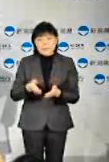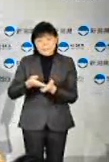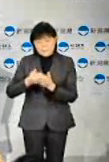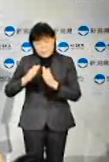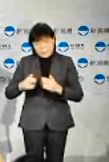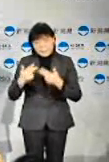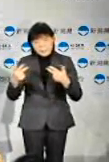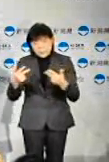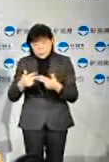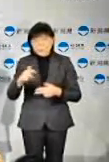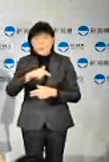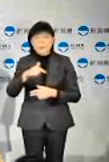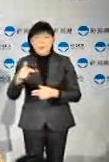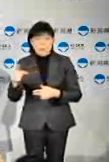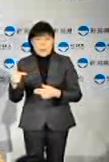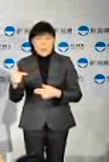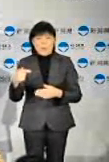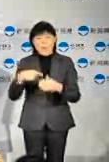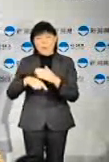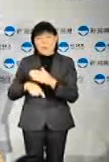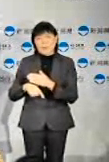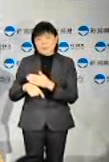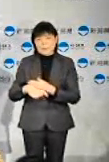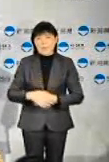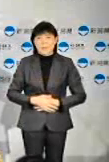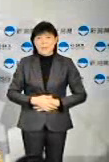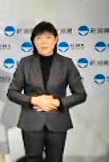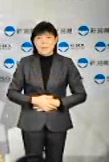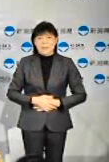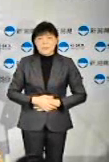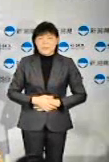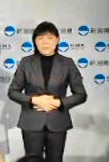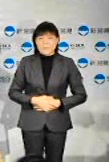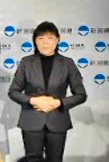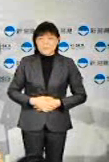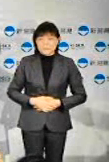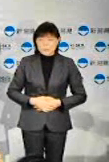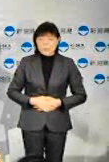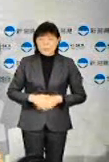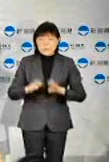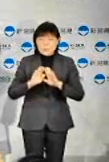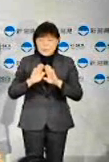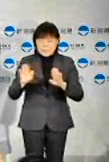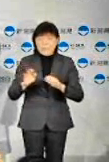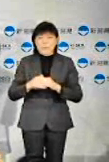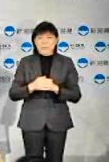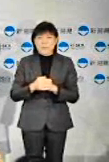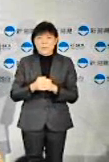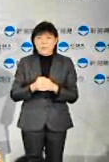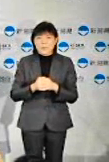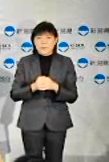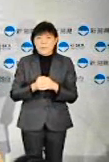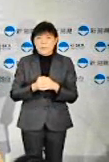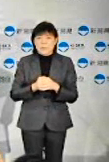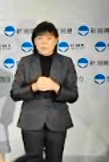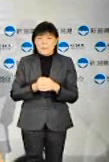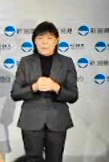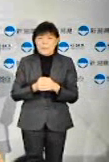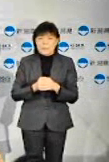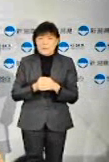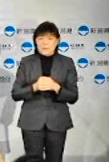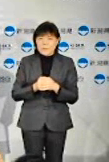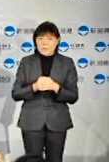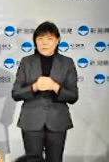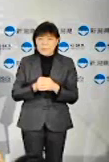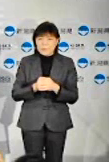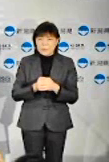り、 その今提示されたものはじゃあ まだいつ開くのか決まってないという、 いやもう開いてきてるじゃないですか、 のものがそうということ